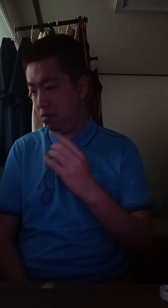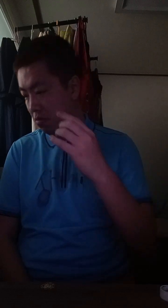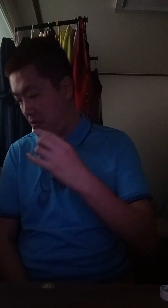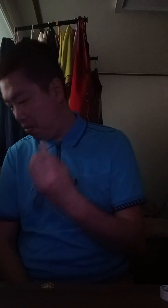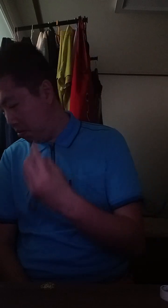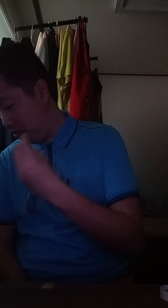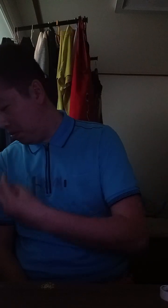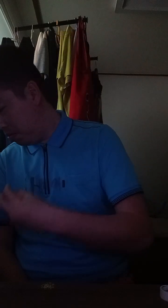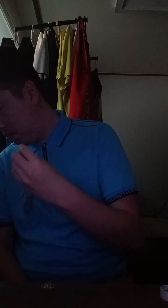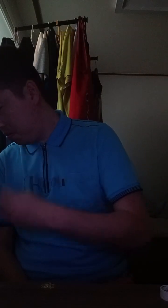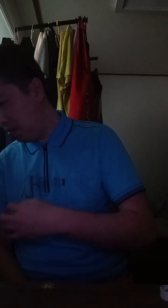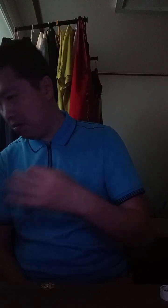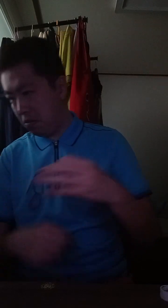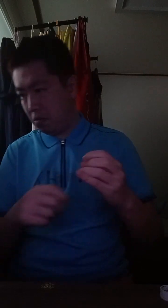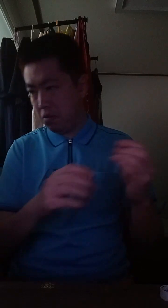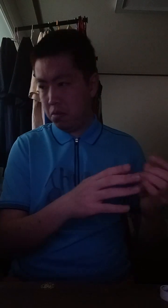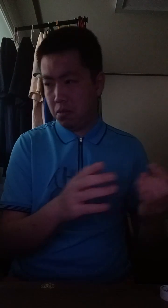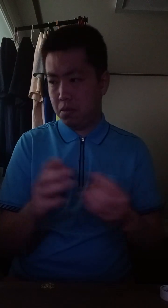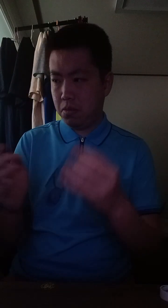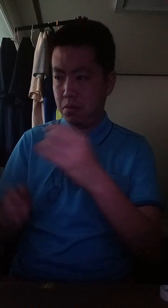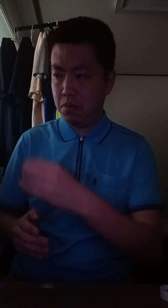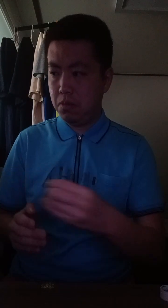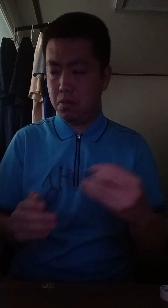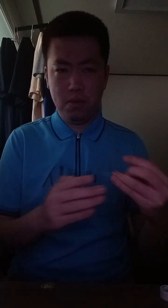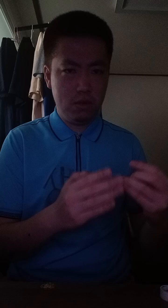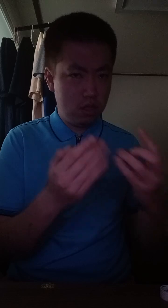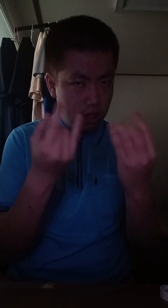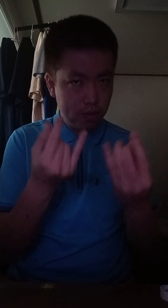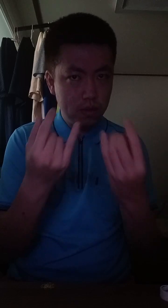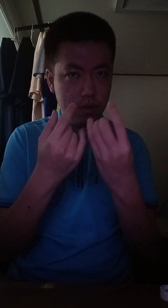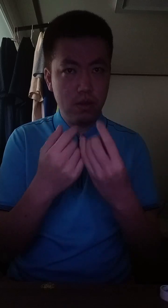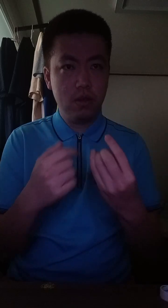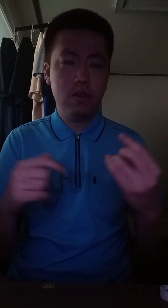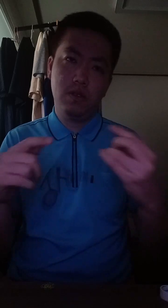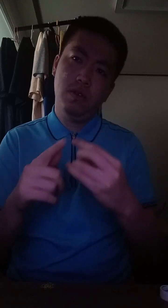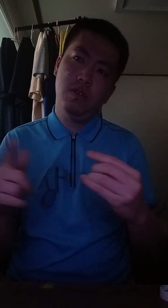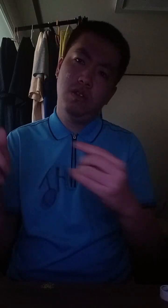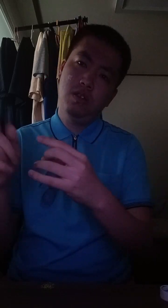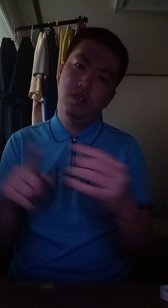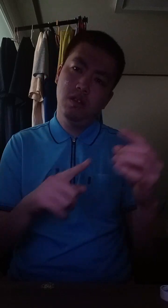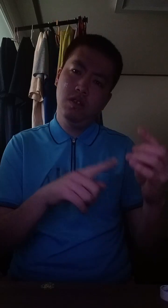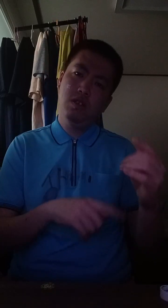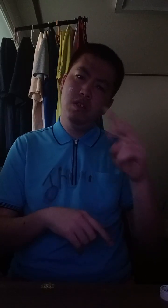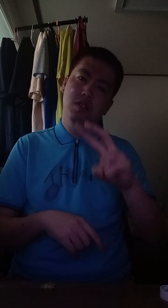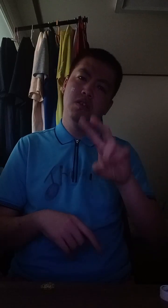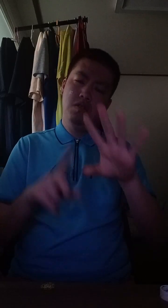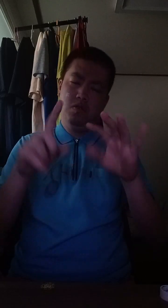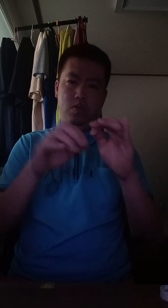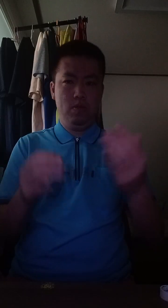자발적으로 고정식 고무발판이나 자동 안전발판을 설치하고 있지만 설치가 완료된 곳은 270여 곳에